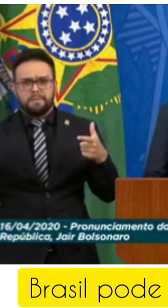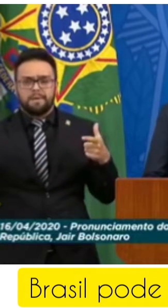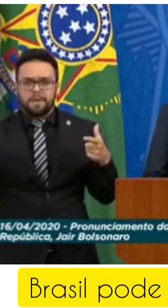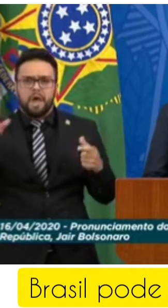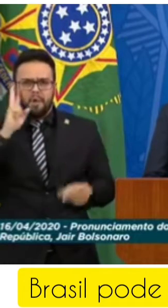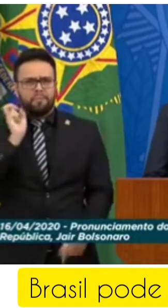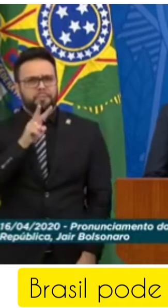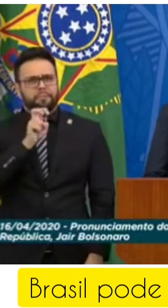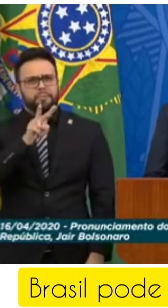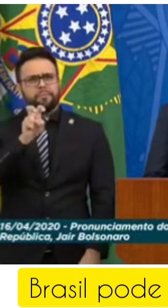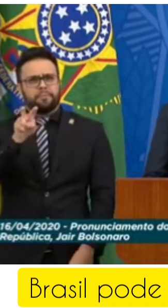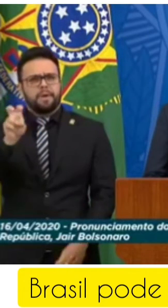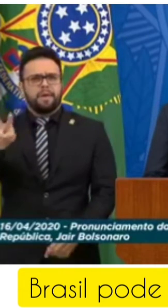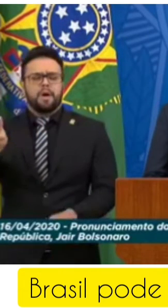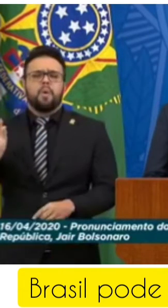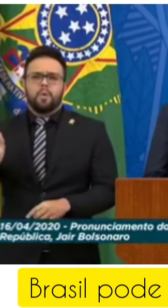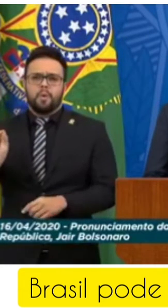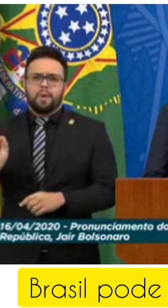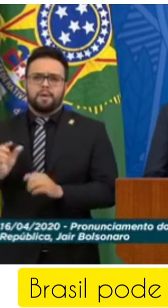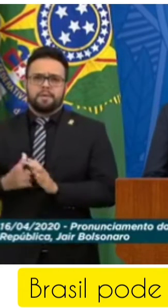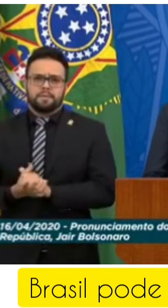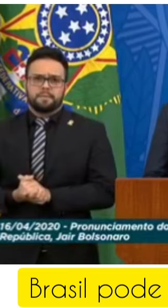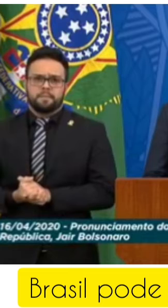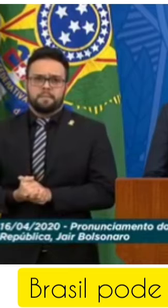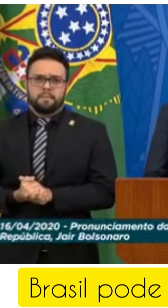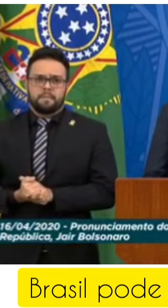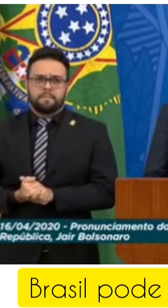nós vemos que são